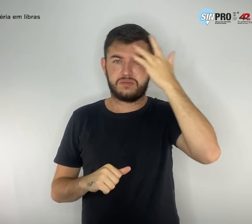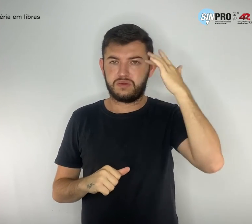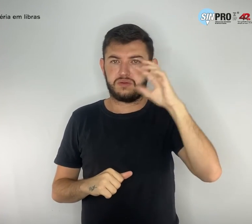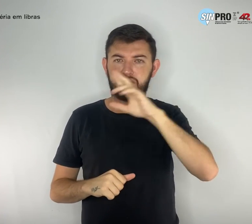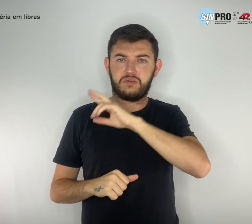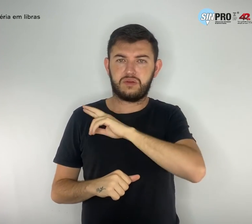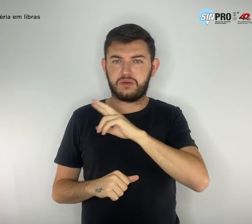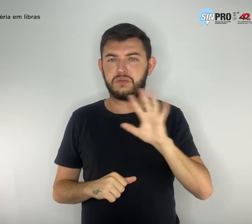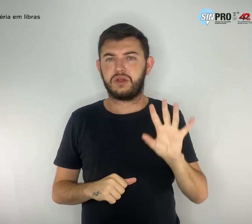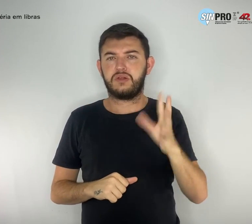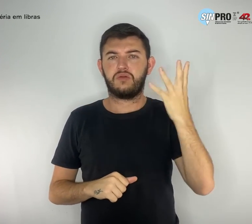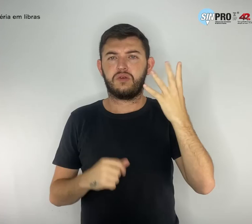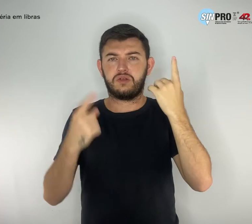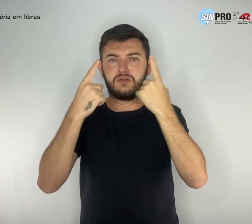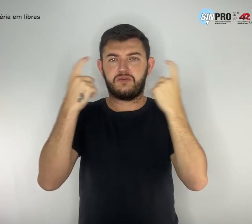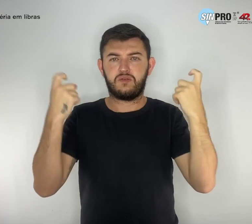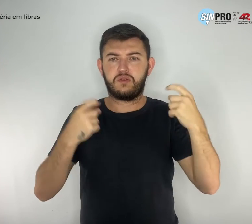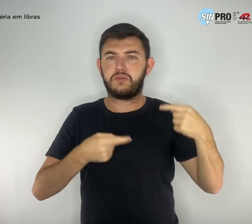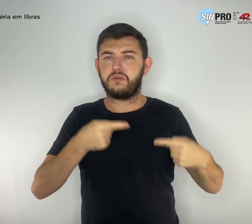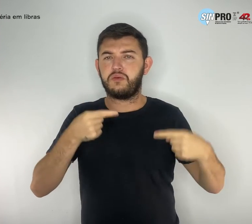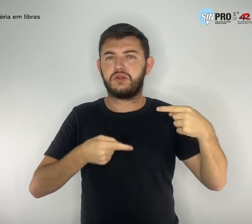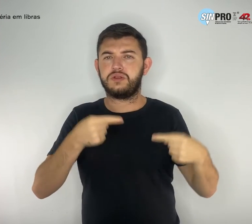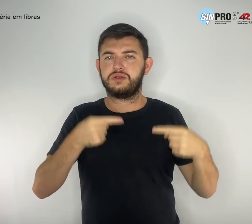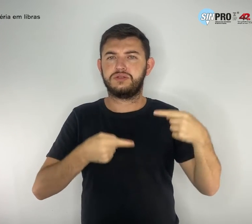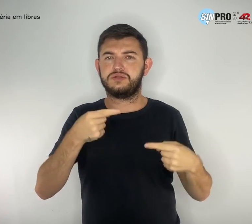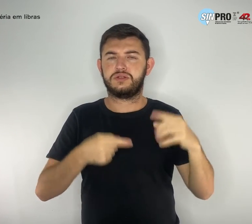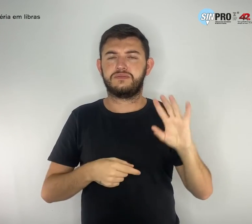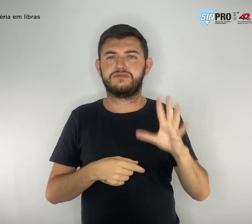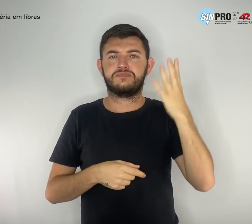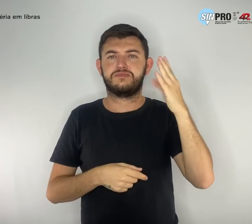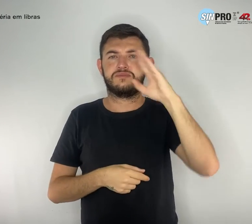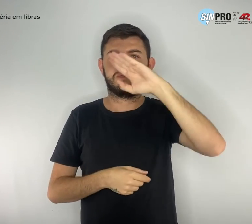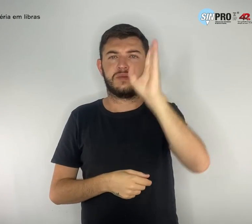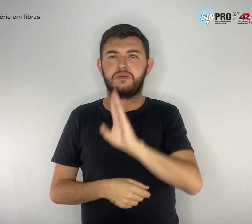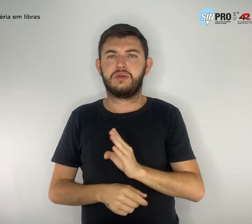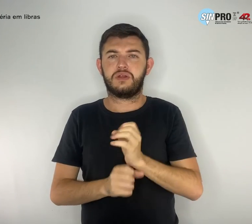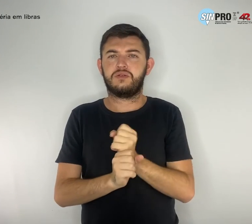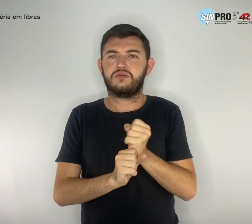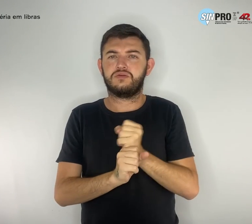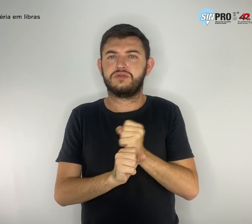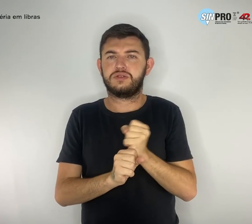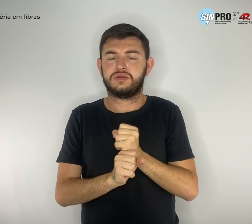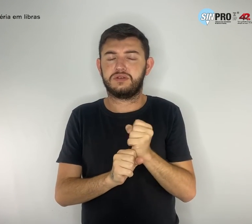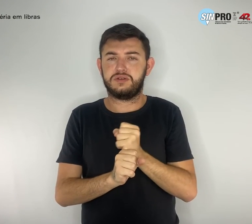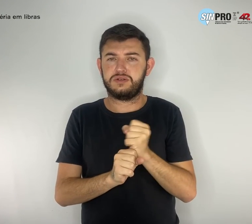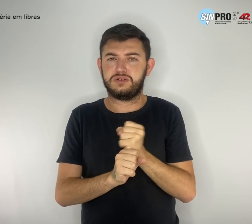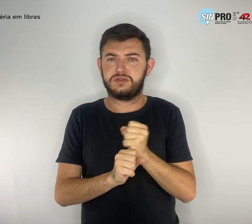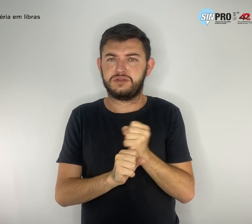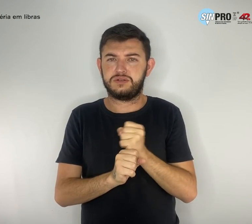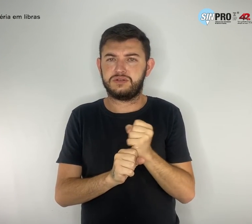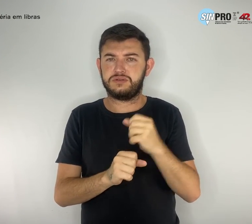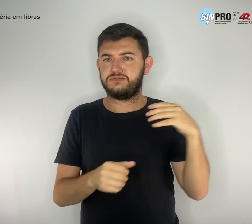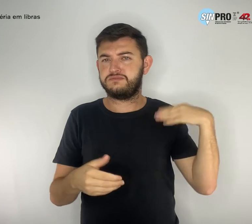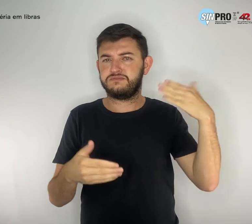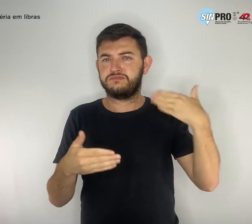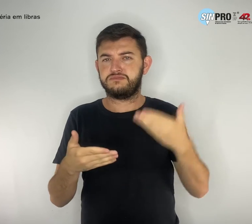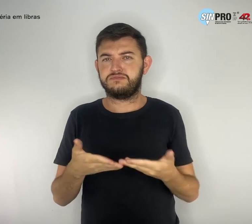de violência política instalado no país nos anos recentes. Associar a violência aos negros